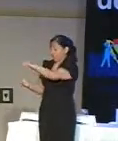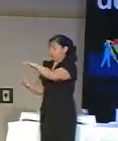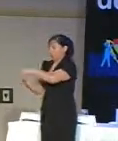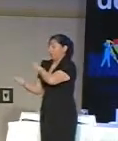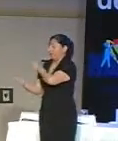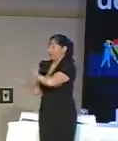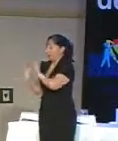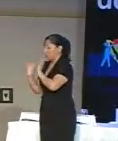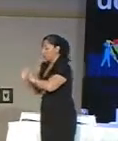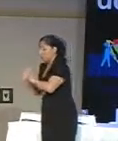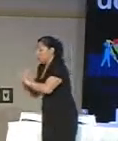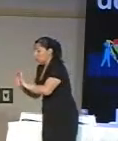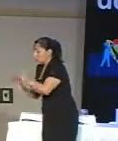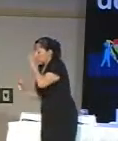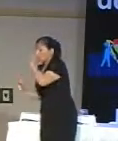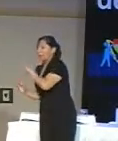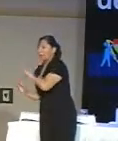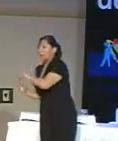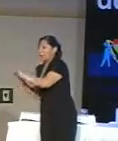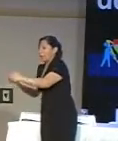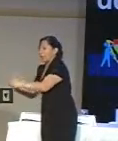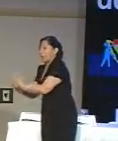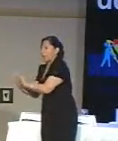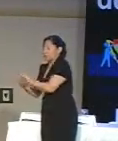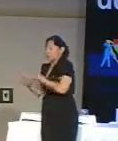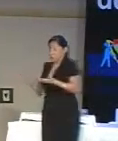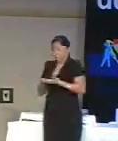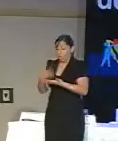cuidados intensivos neonatales. Entonces,